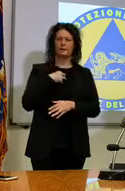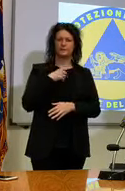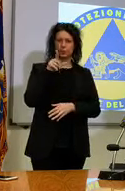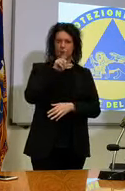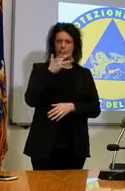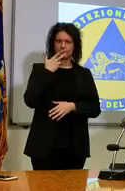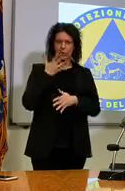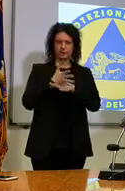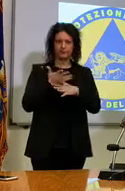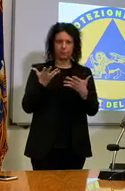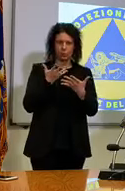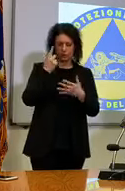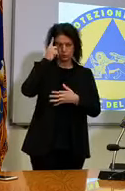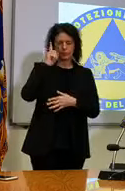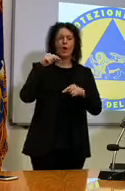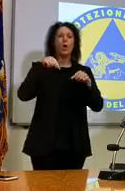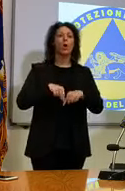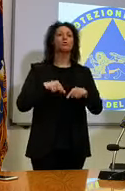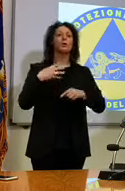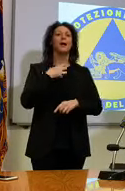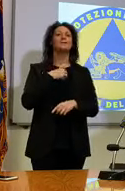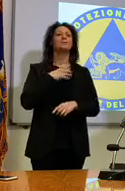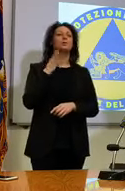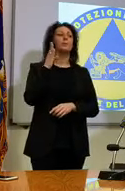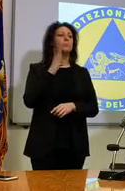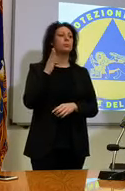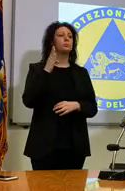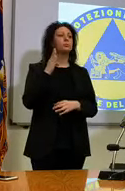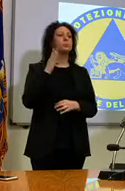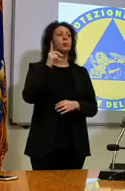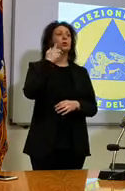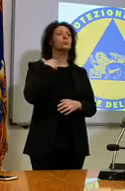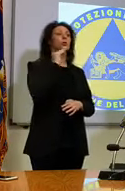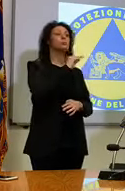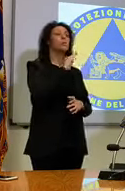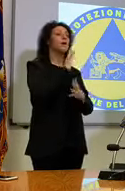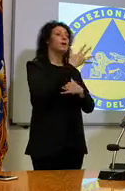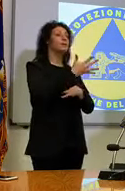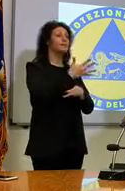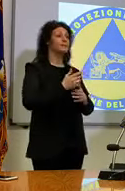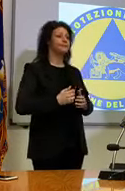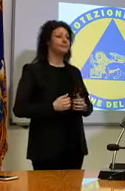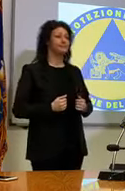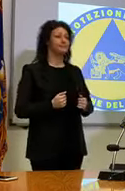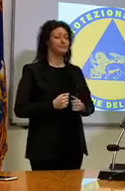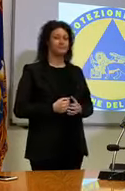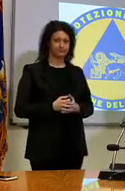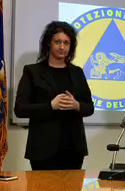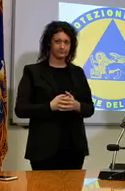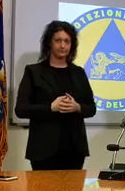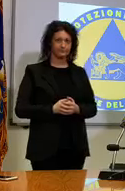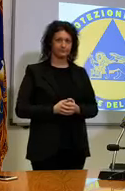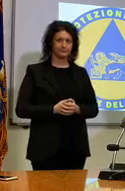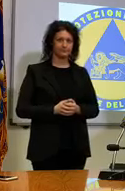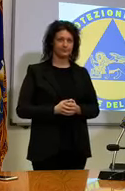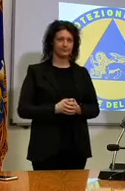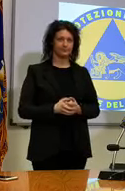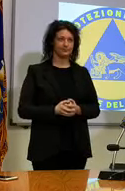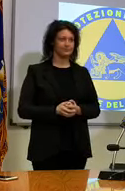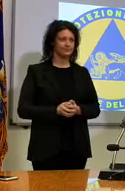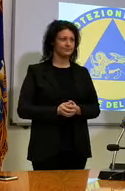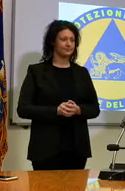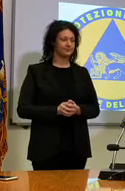ma l'assessore Bottacin oggi, in particolar modo, è successo? Io sono un'ultima domanda. Scusate, dimenticavo l'ultimo giro,